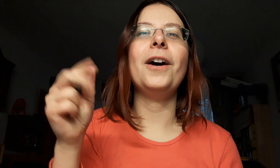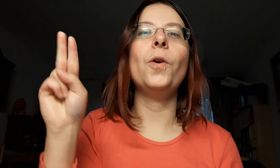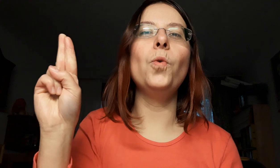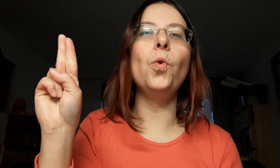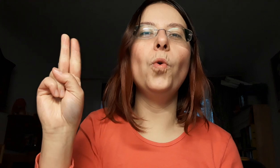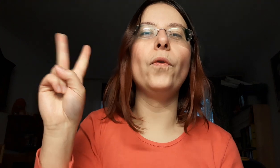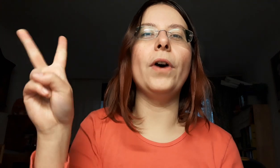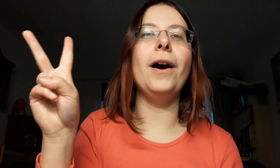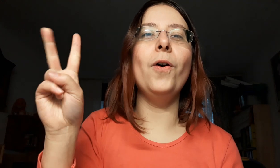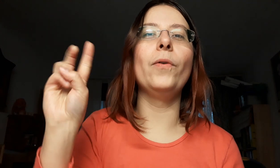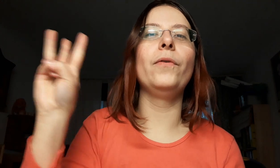U, V, W,